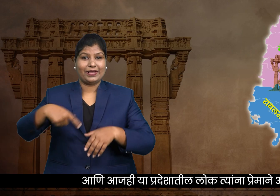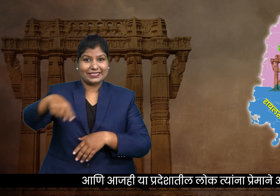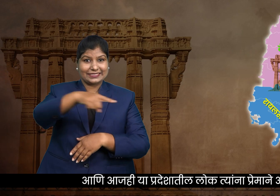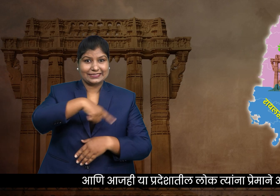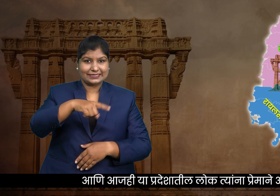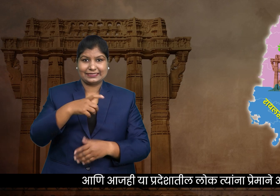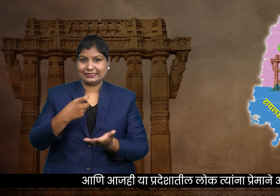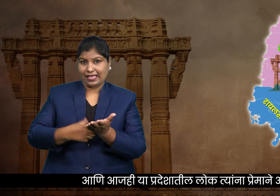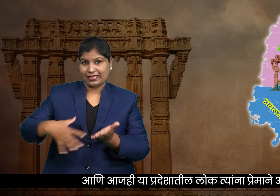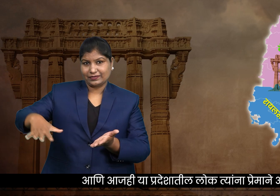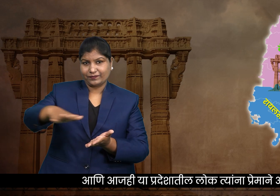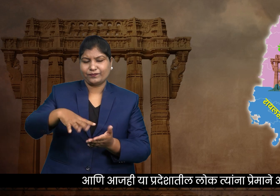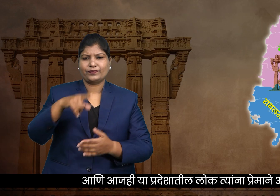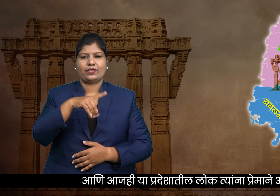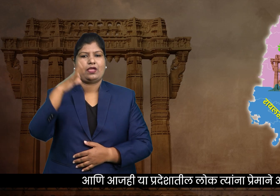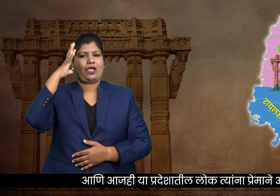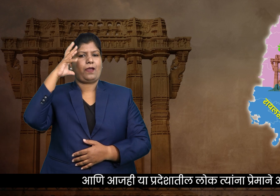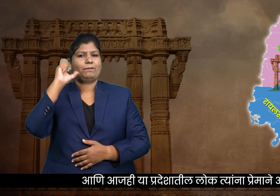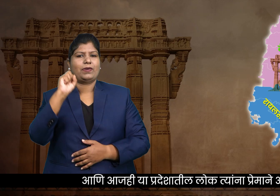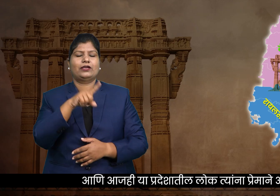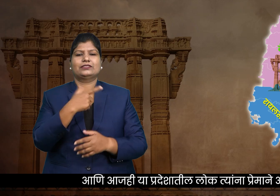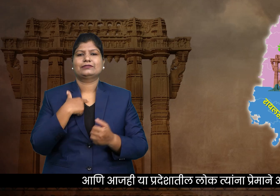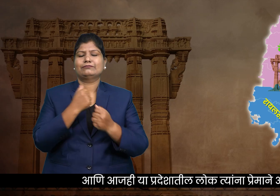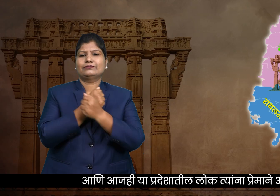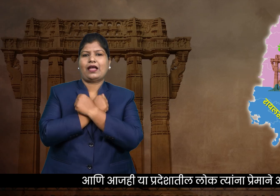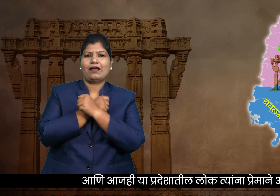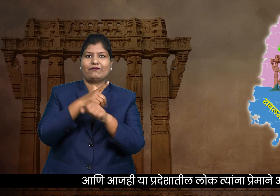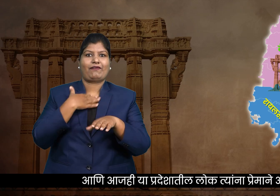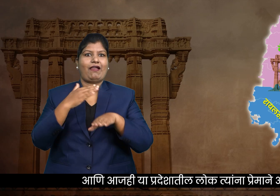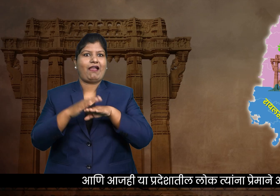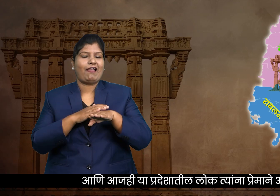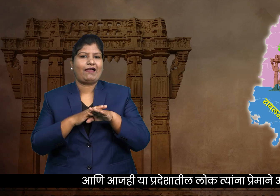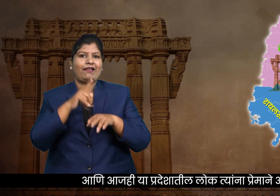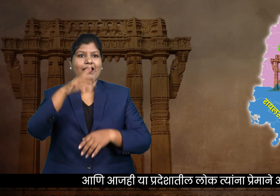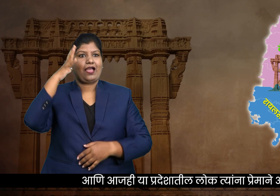त्यांना प्रेमाने आठवतात.